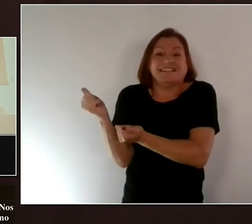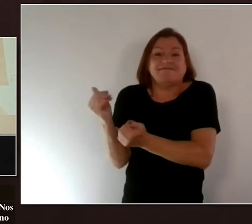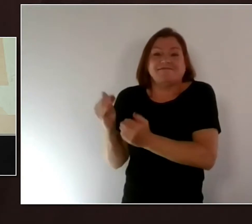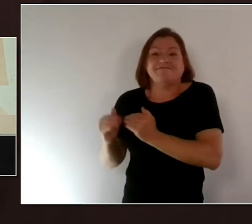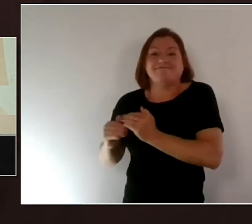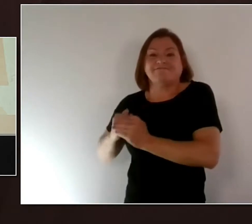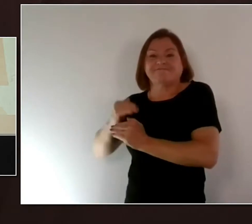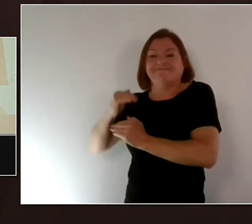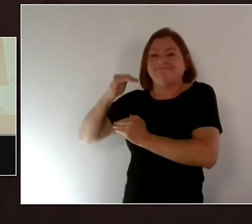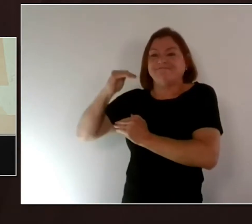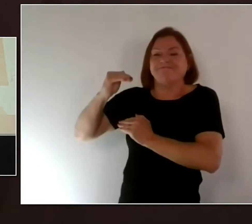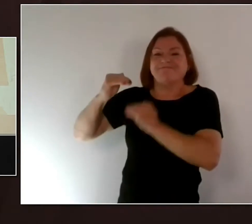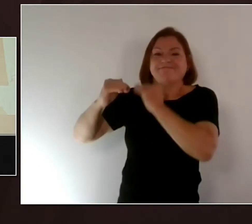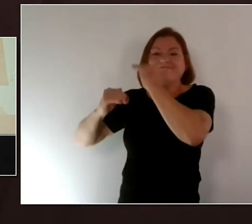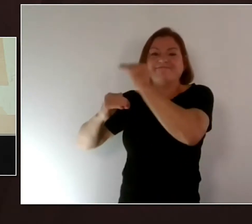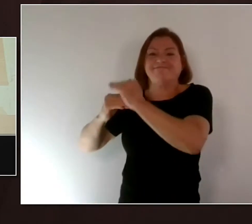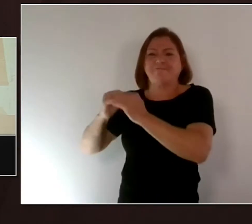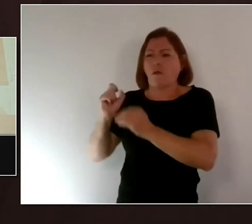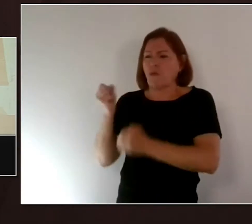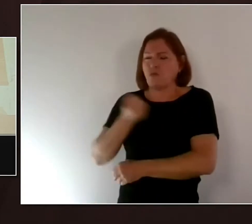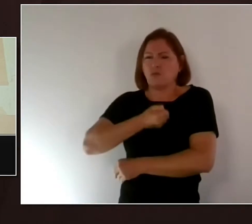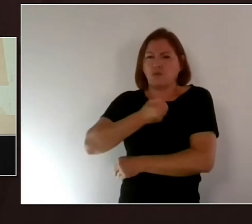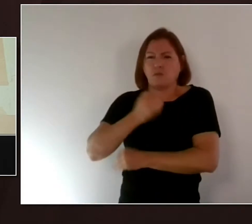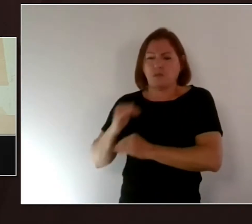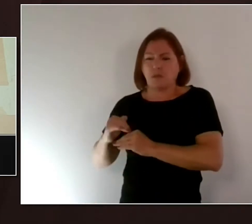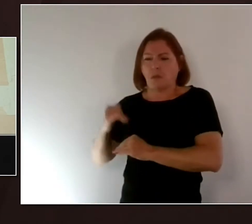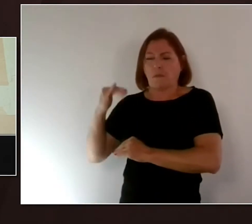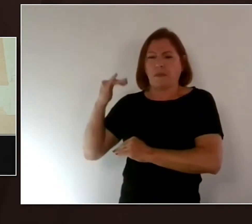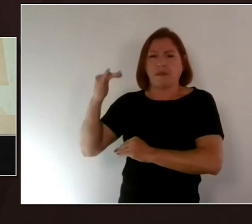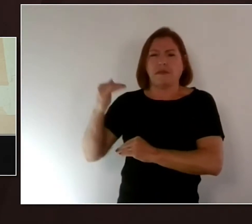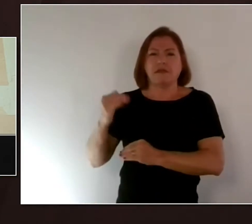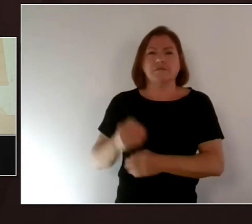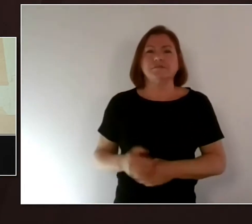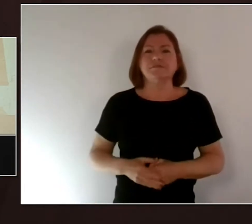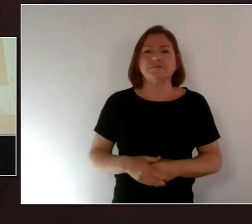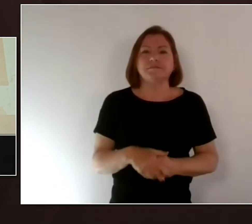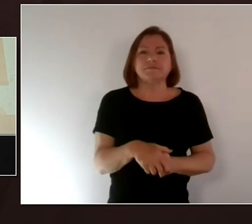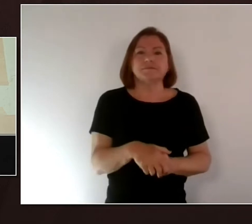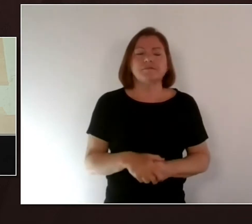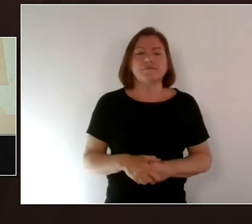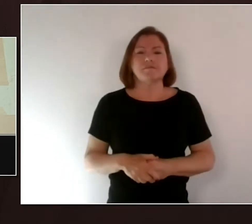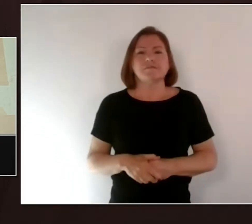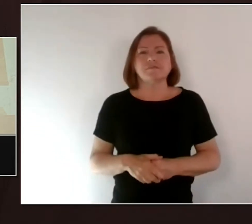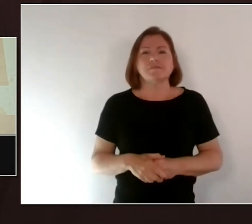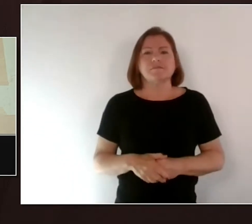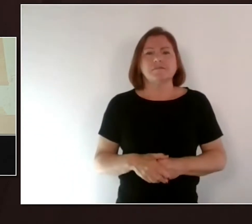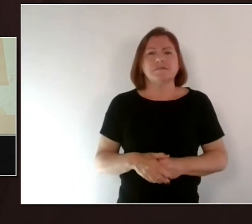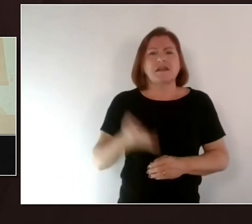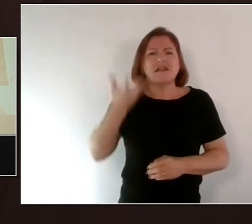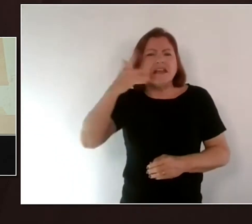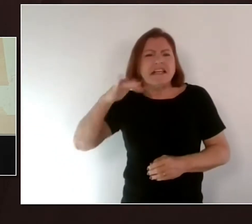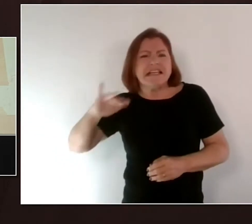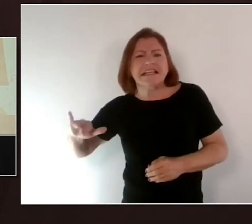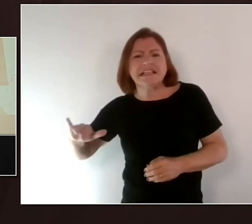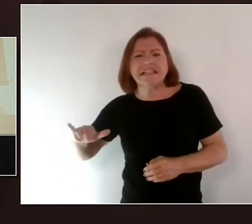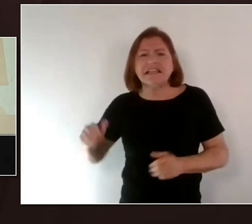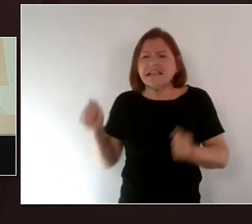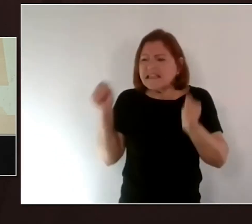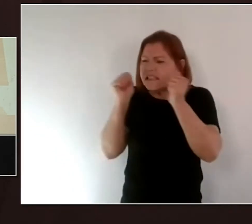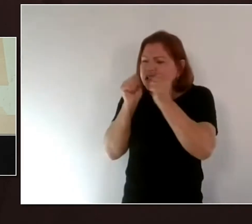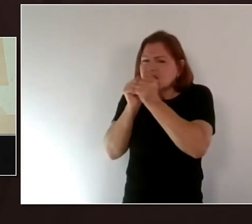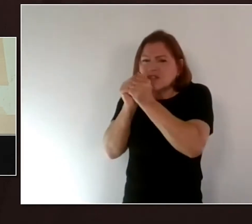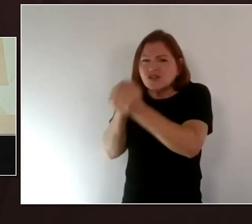muitos adolescentes, até pré-adolescentes, saíram com os pais, algumas crianças saíram com os pais para